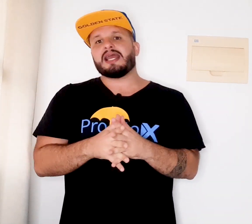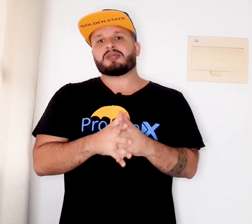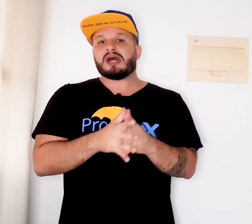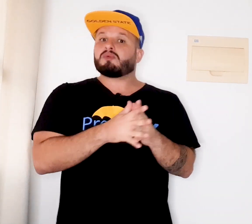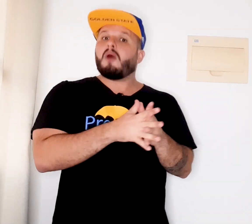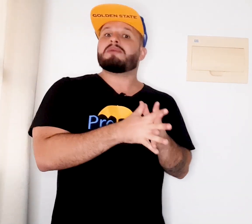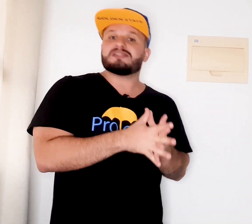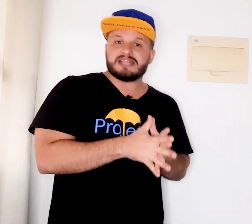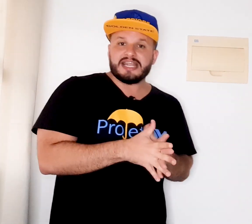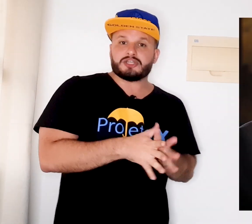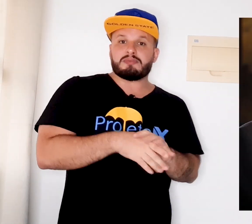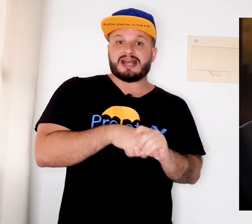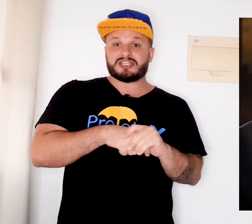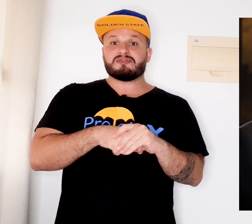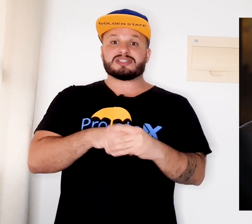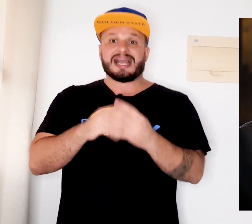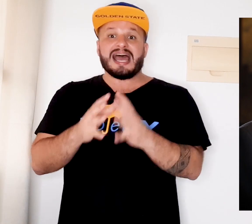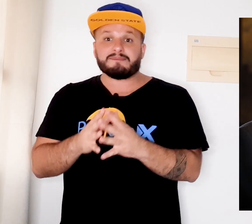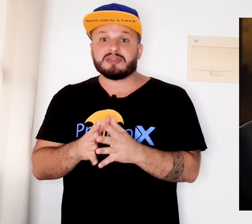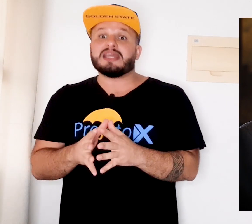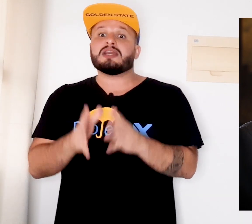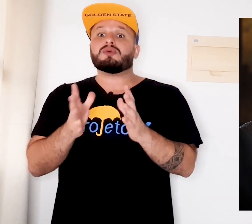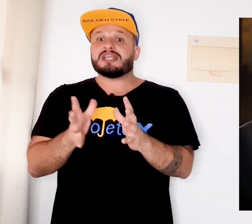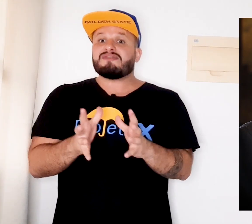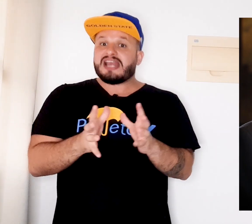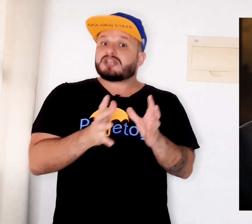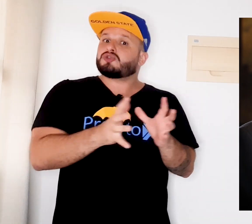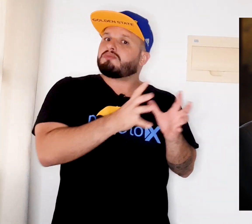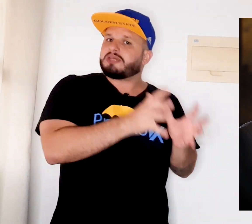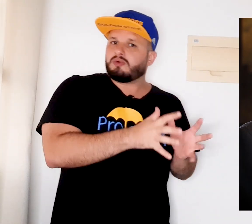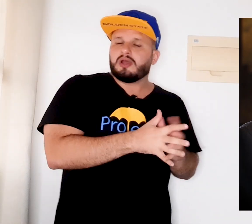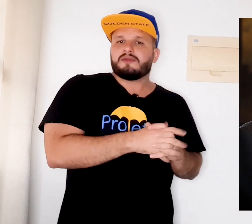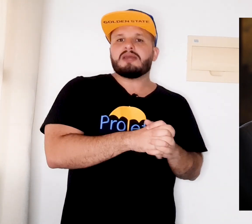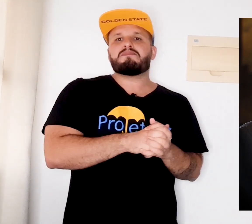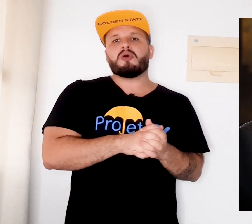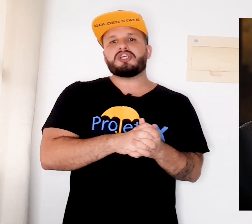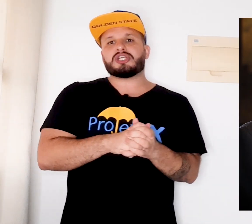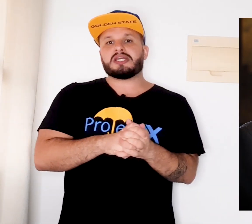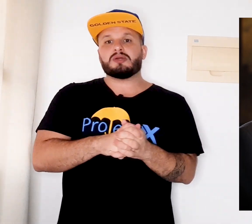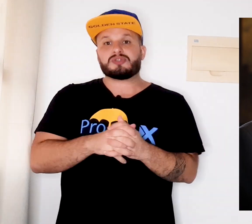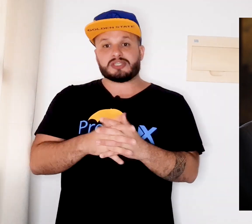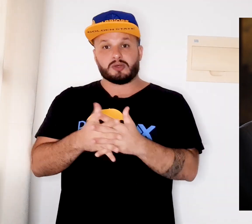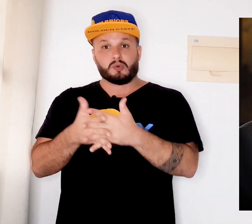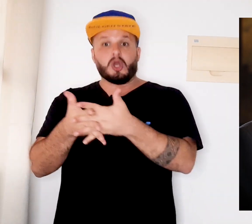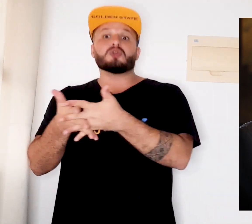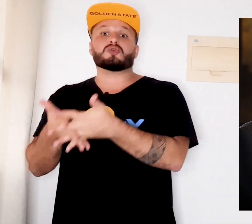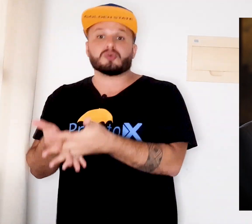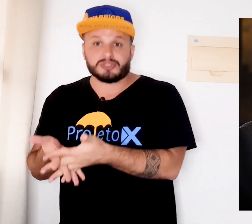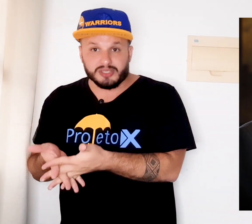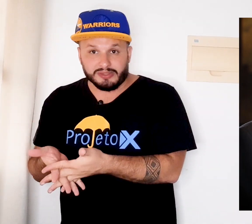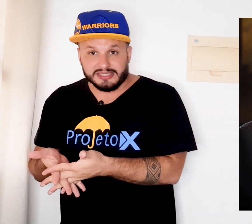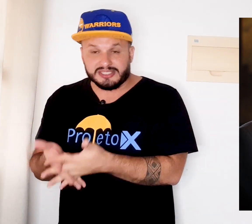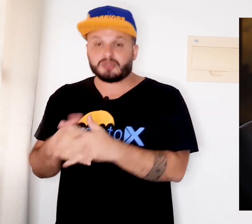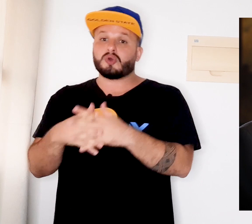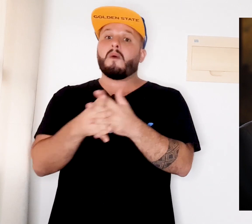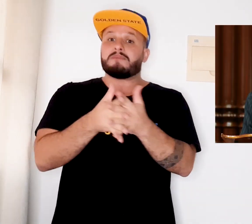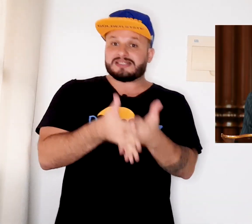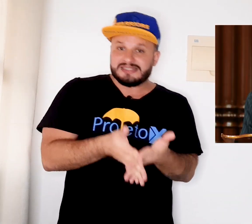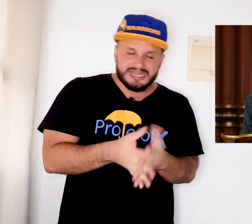que o atual presidente, o Martín Vizcarra, inclusive ele assumiu depois que o seu antecessor, o